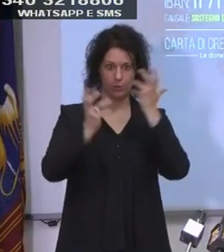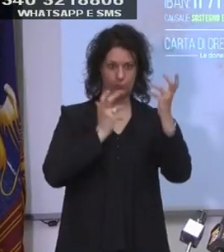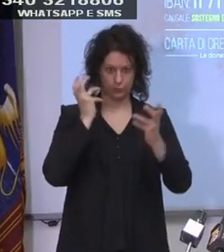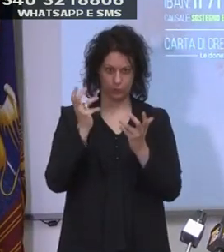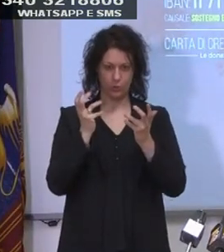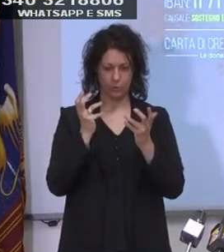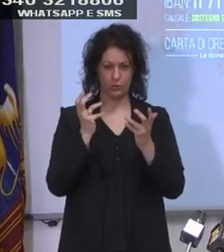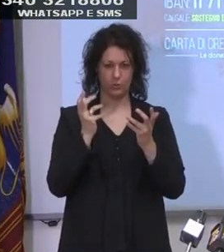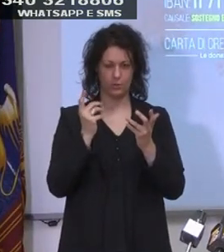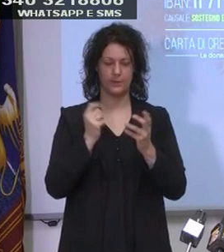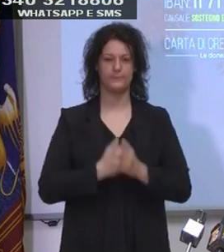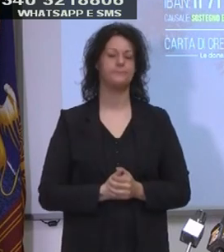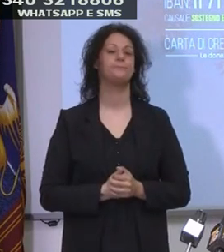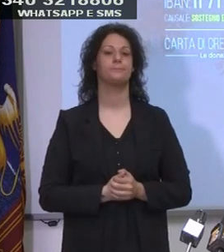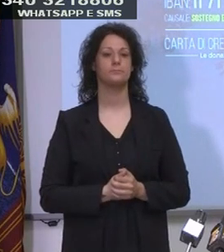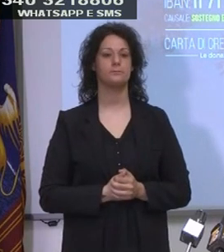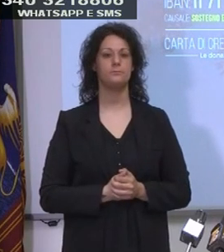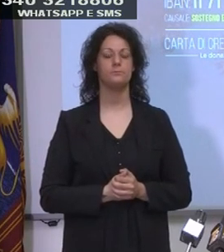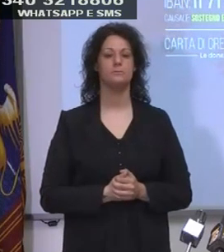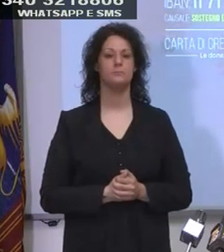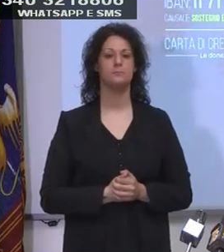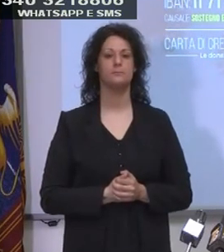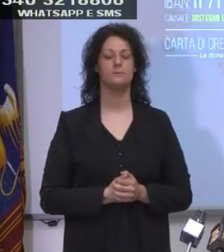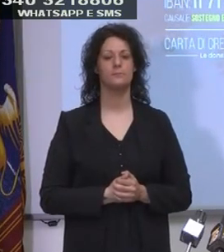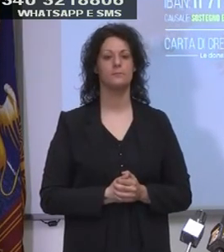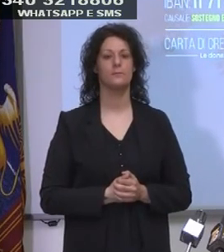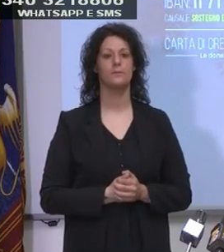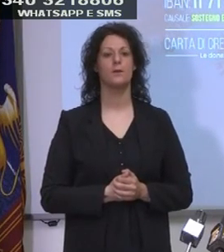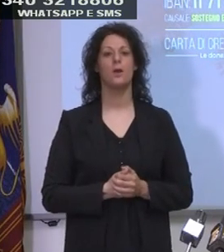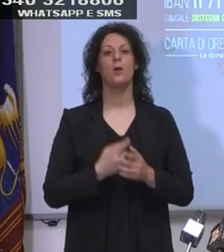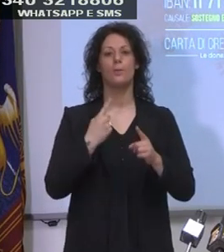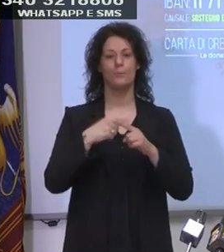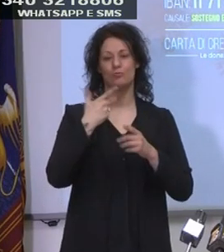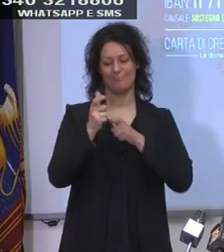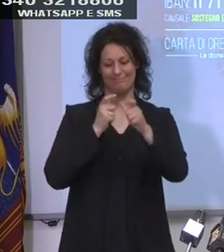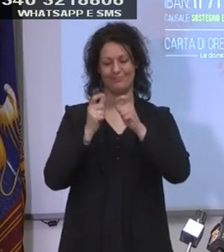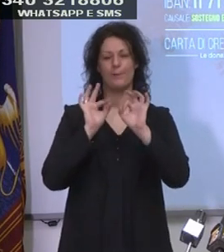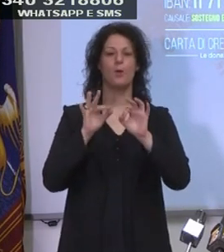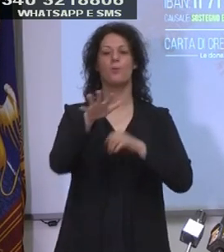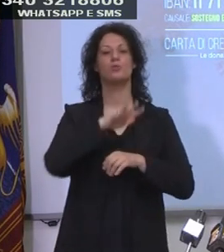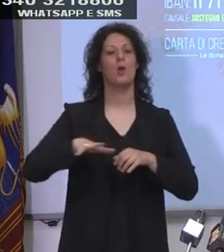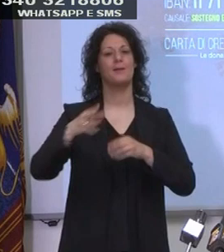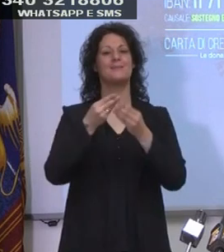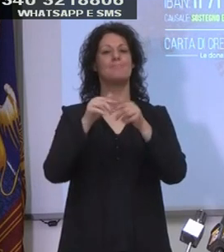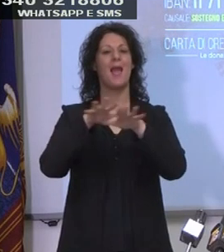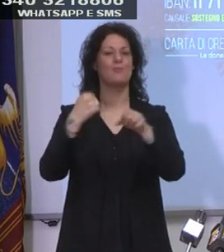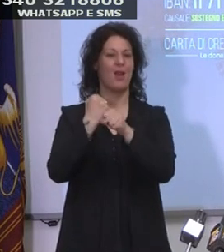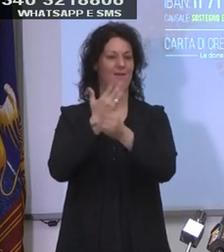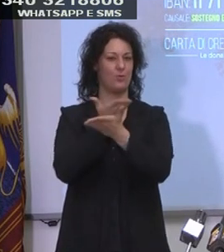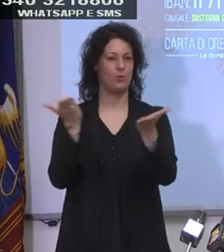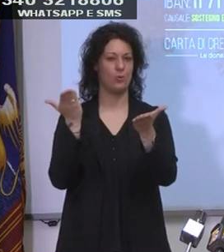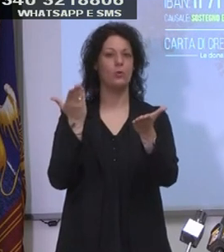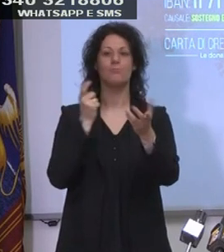prepararsi per alcune attività che poi sono sbagliate. Parlando anche con il mondo delle spiagge, ad esempio, capisce che se esce